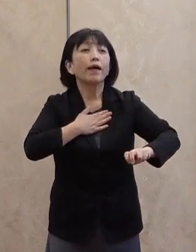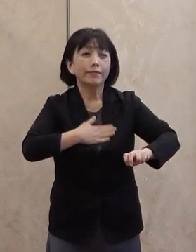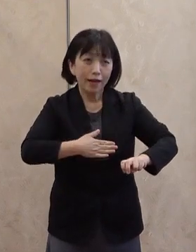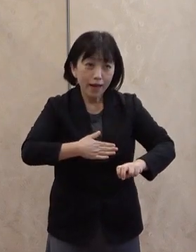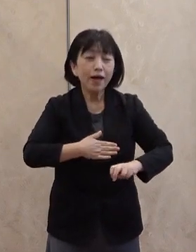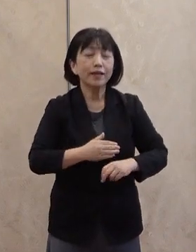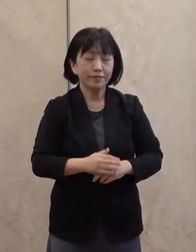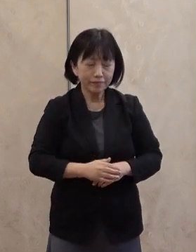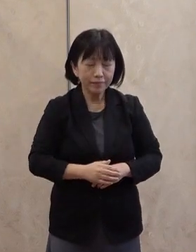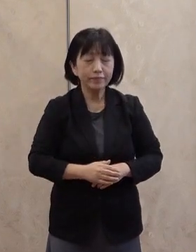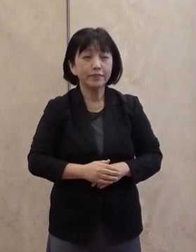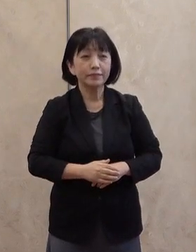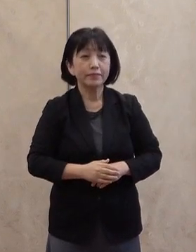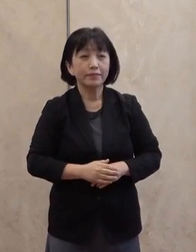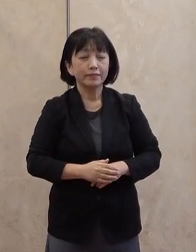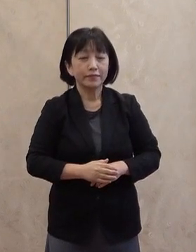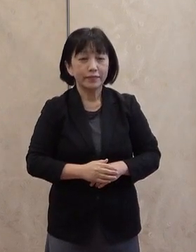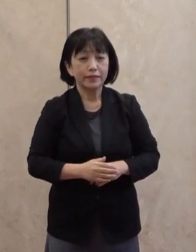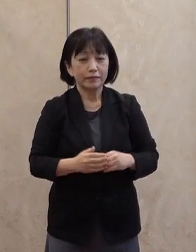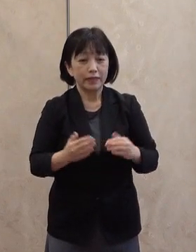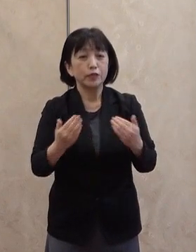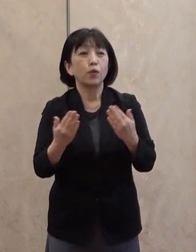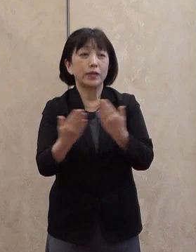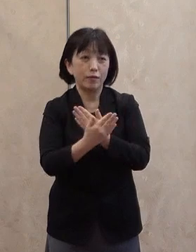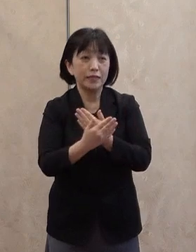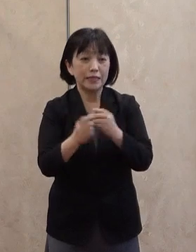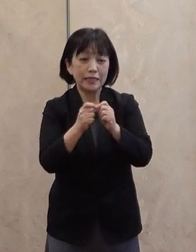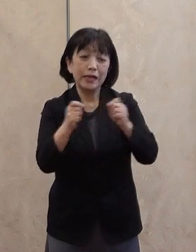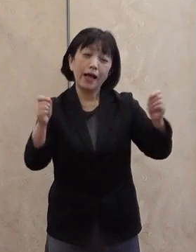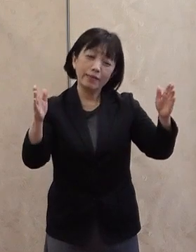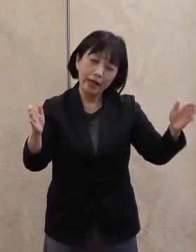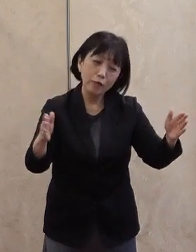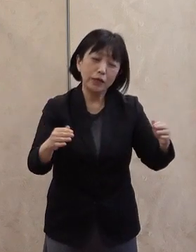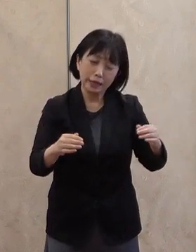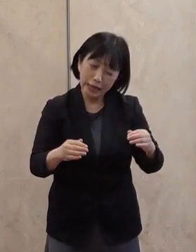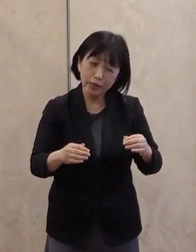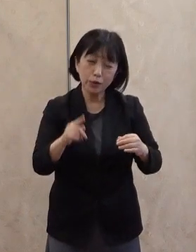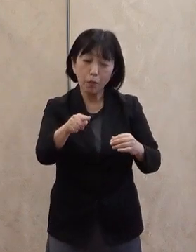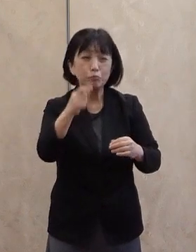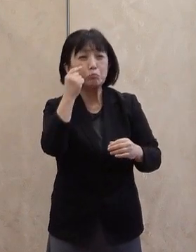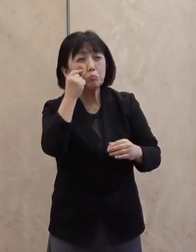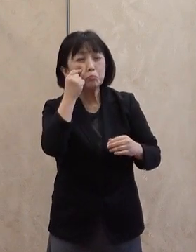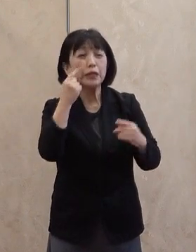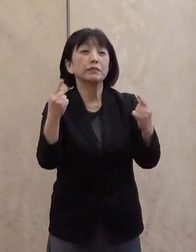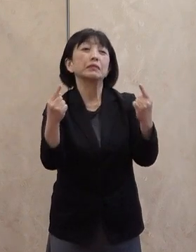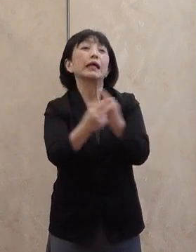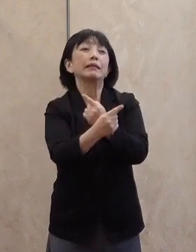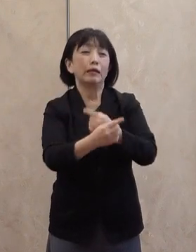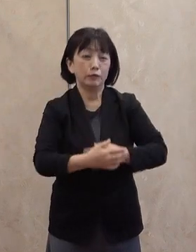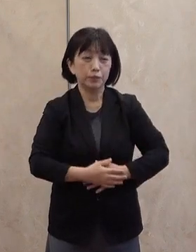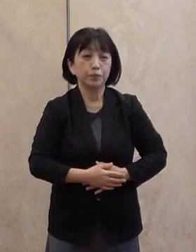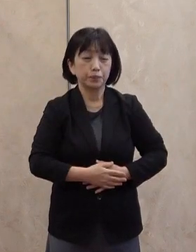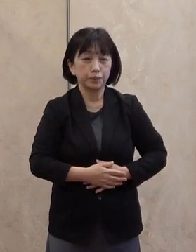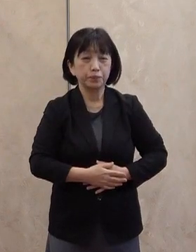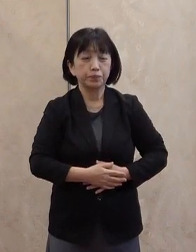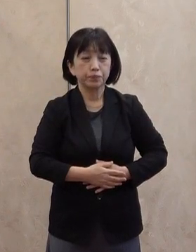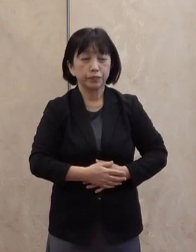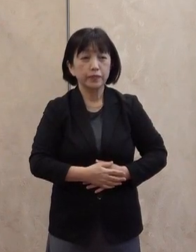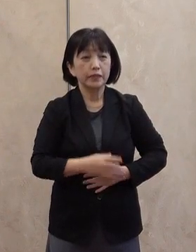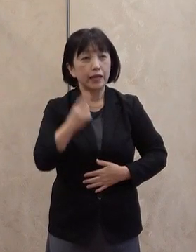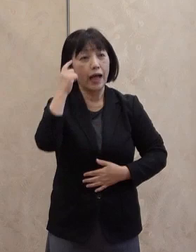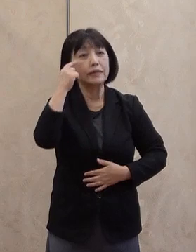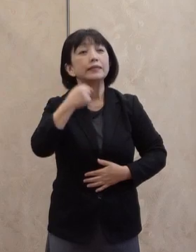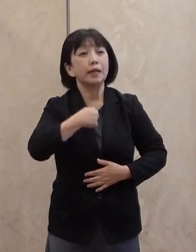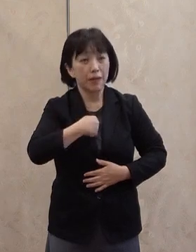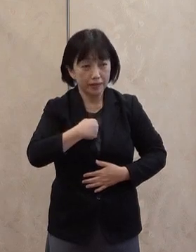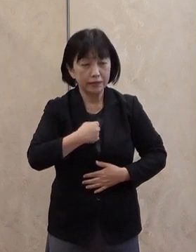どあのコミュニケーションもそして期間が長くなればなるほど難しくなってきているというのをあの感じ